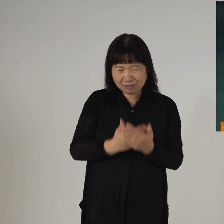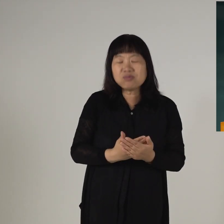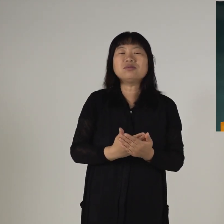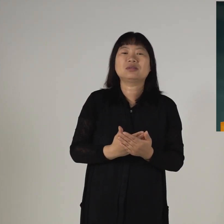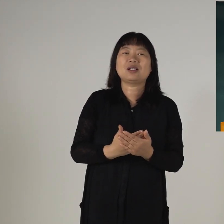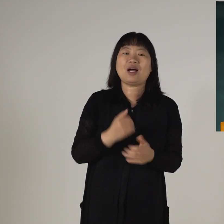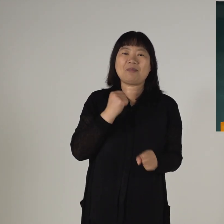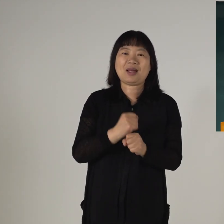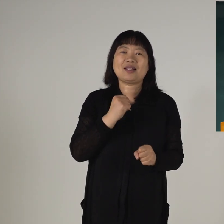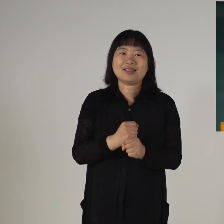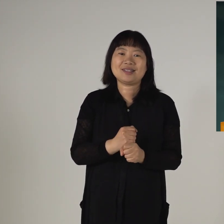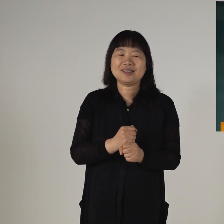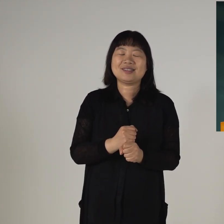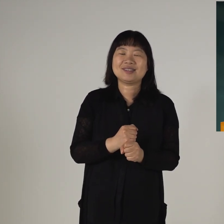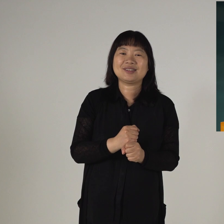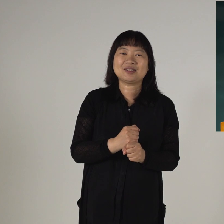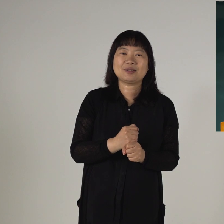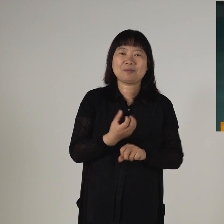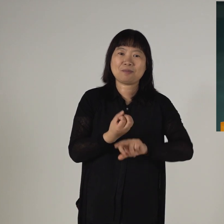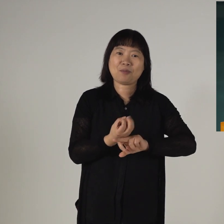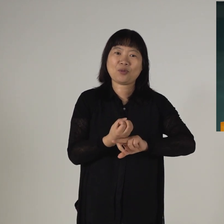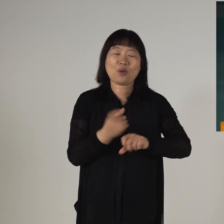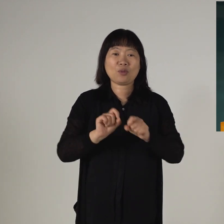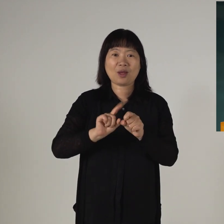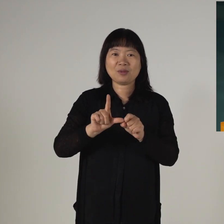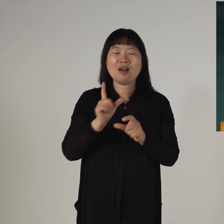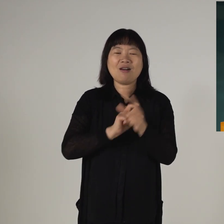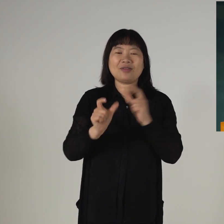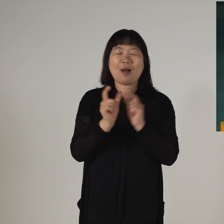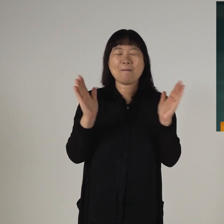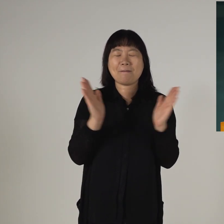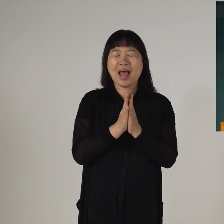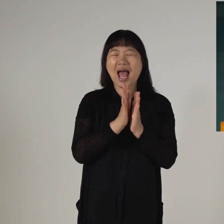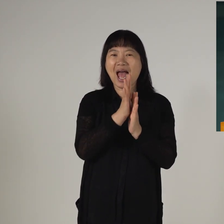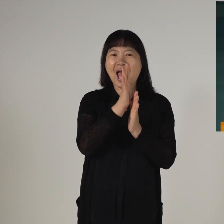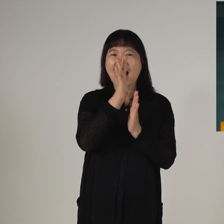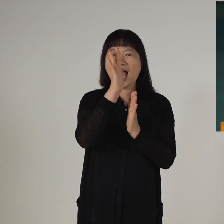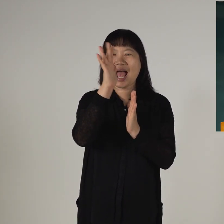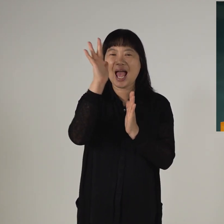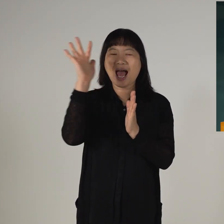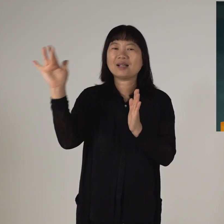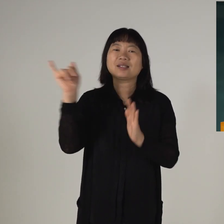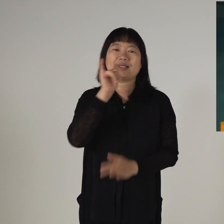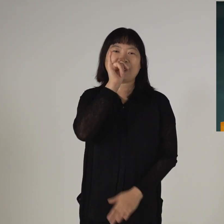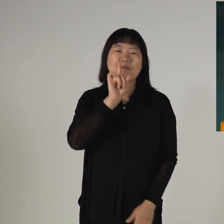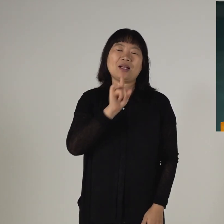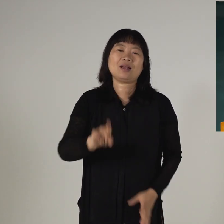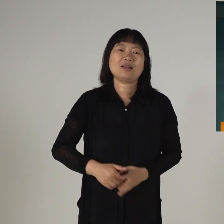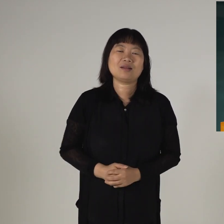생성되는 보석들은 대개 유난히 반짝이고 빛이 난다는 거죠.